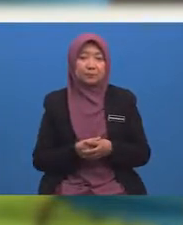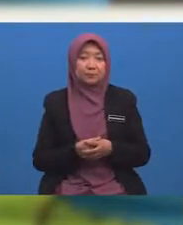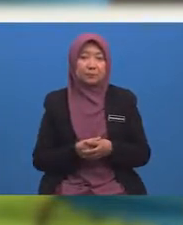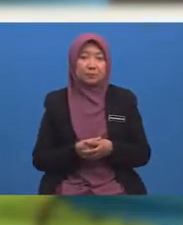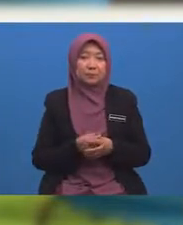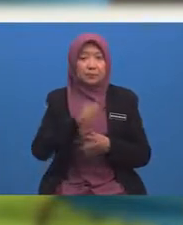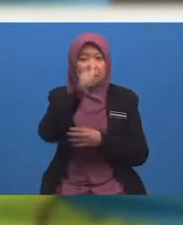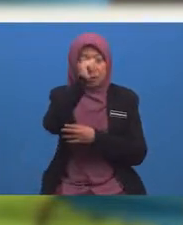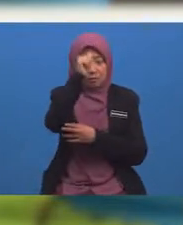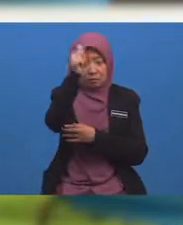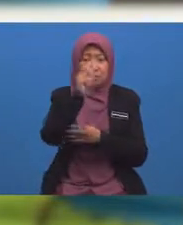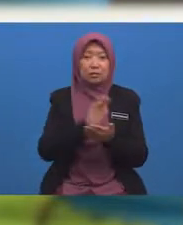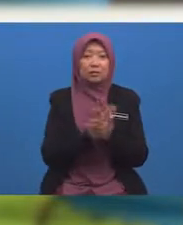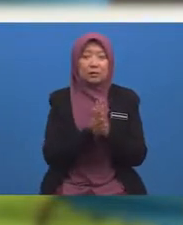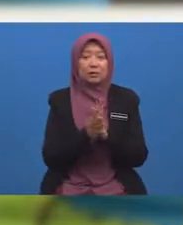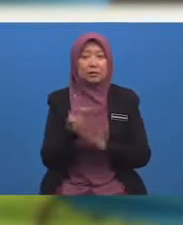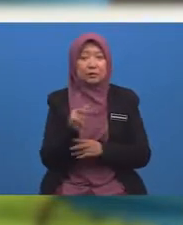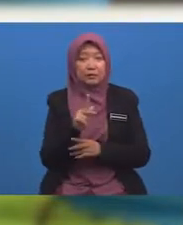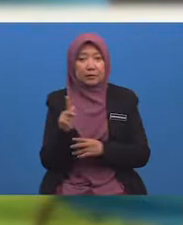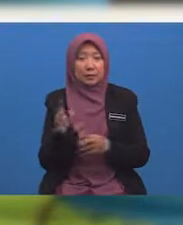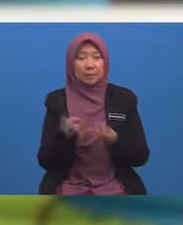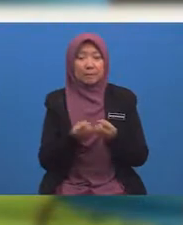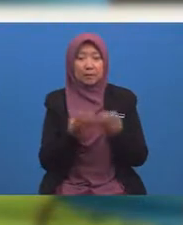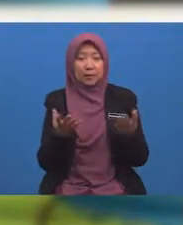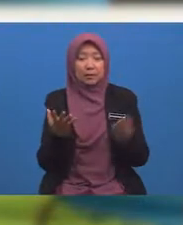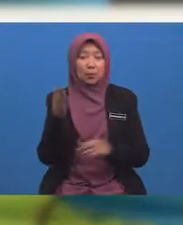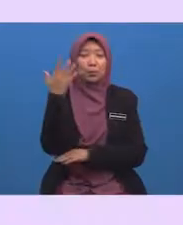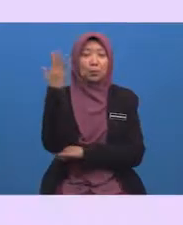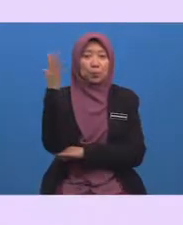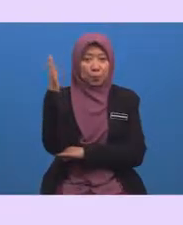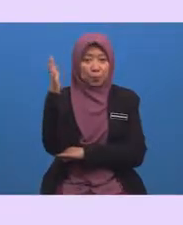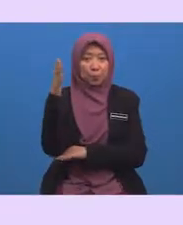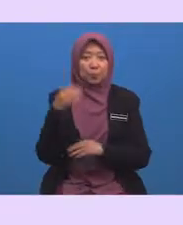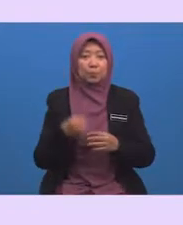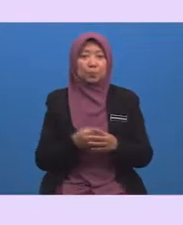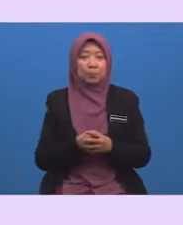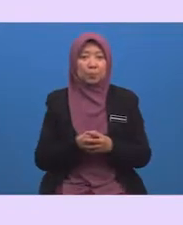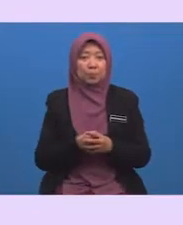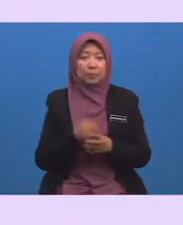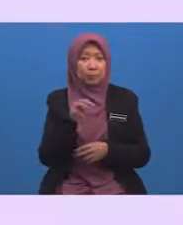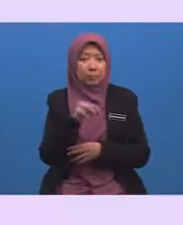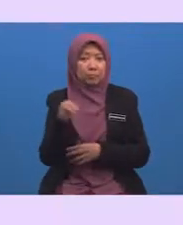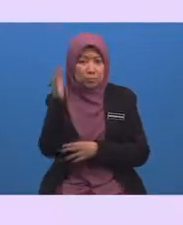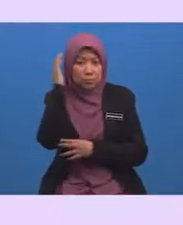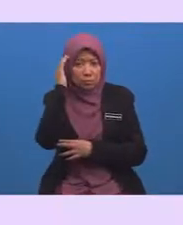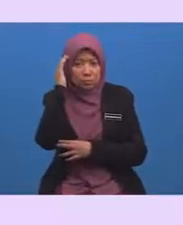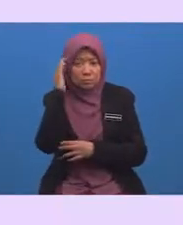Allah telah jadikan pelbagai jenis pokok. Murid-murid tahu